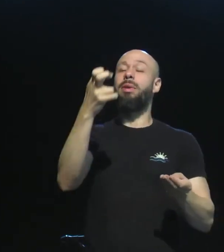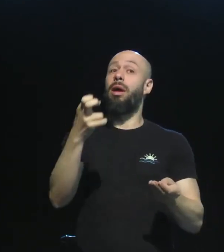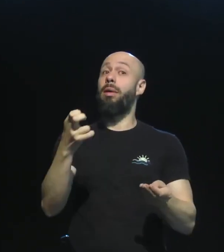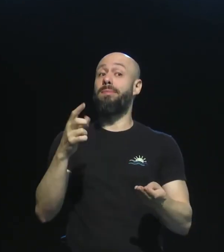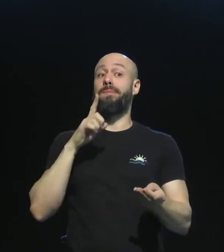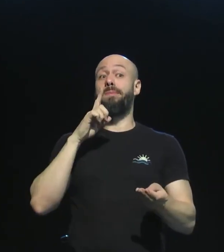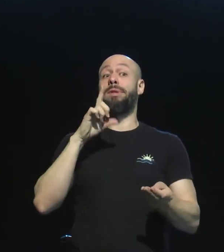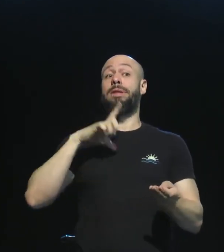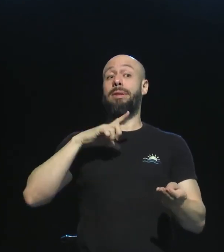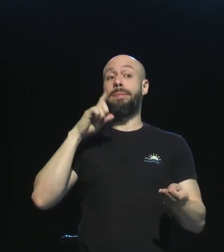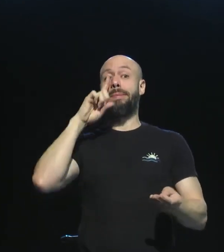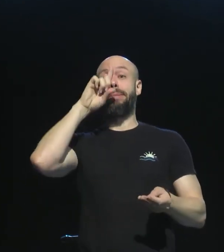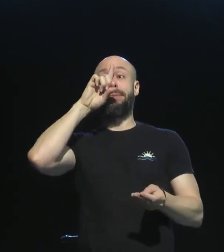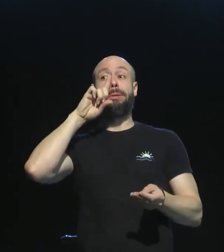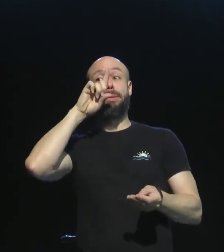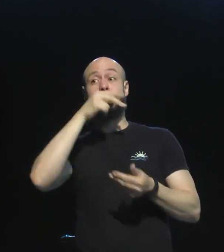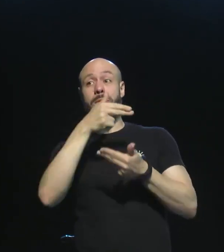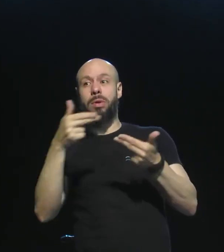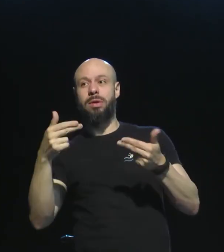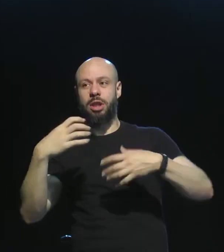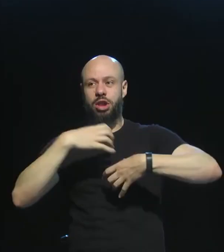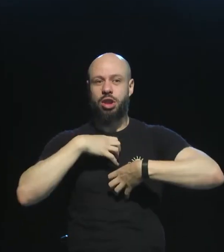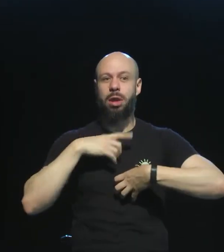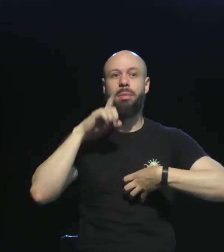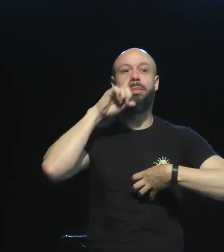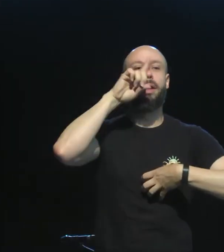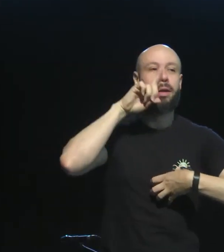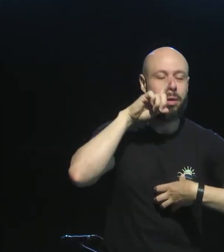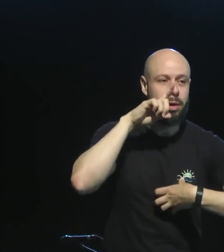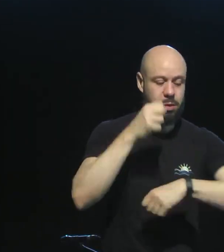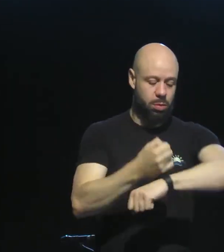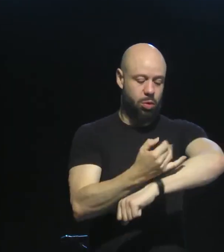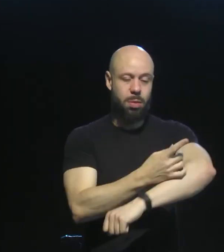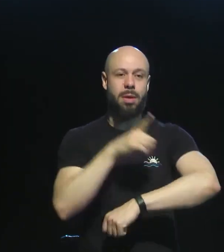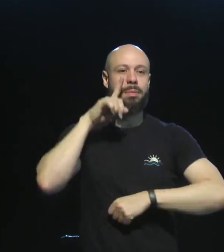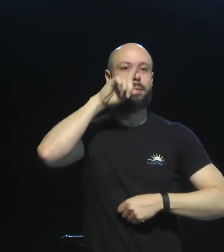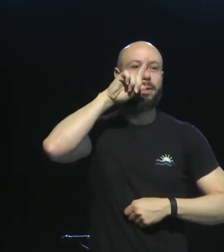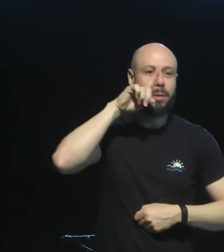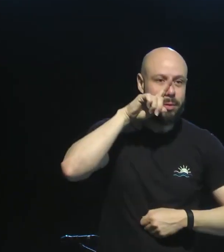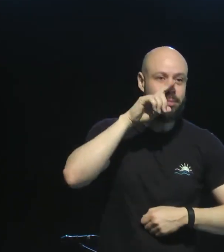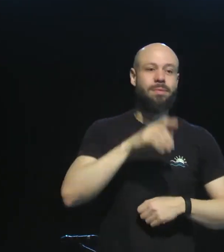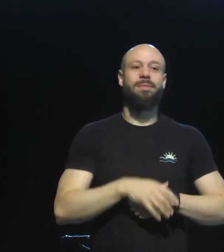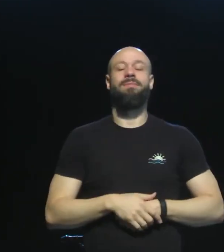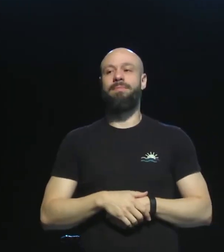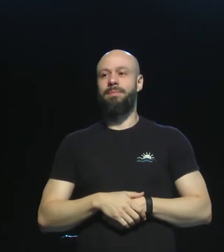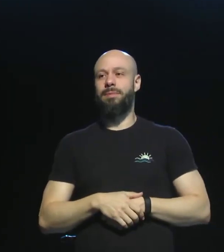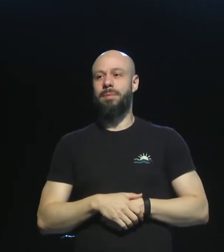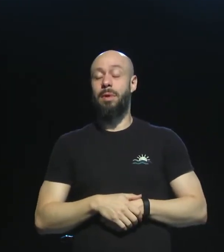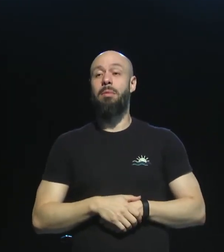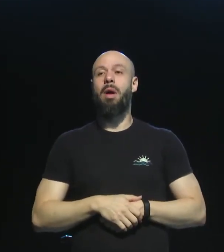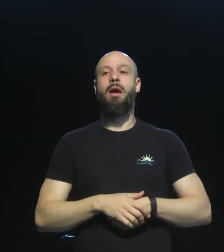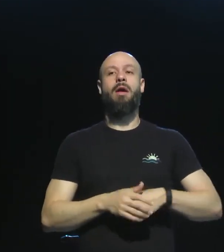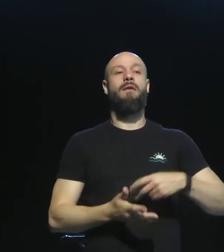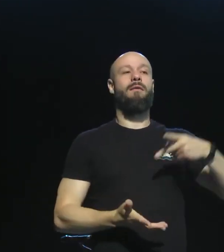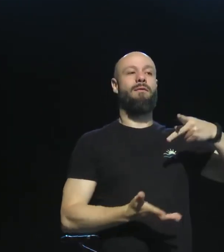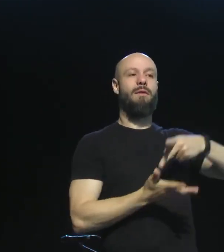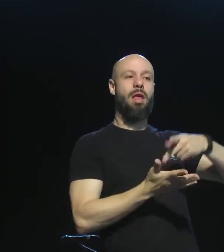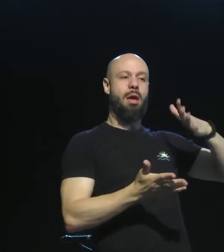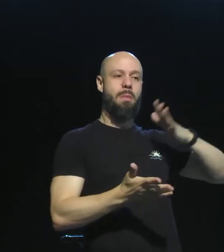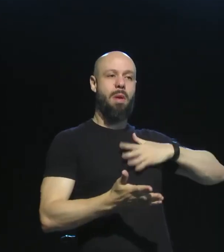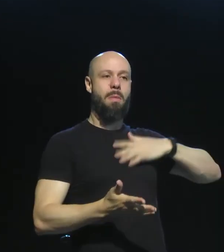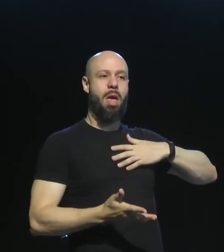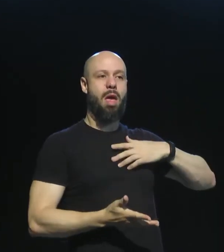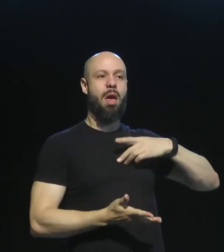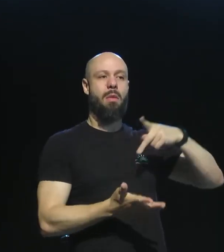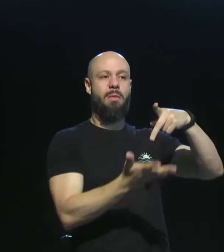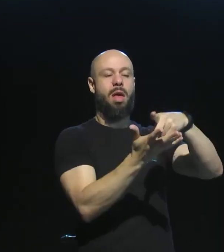perigoso quando eu transformo a minha própria verdade como a verdade